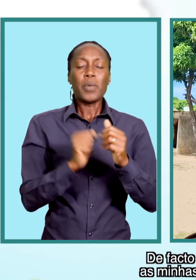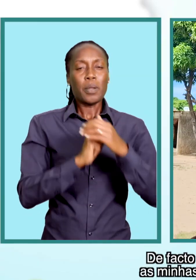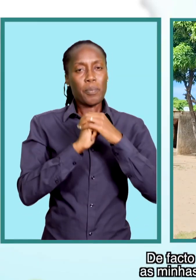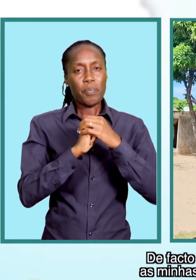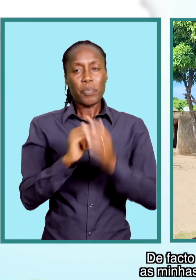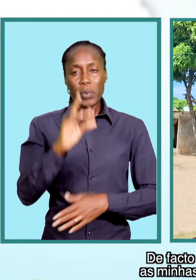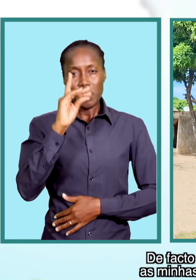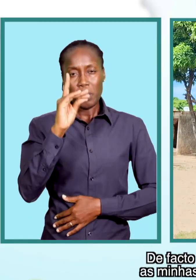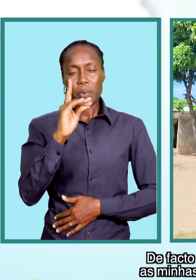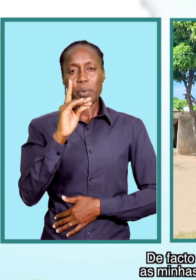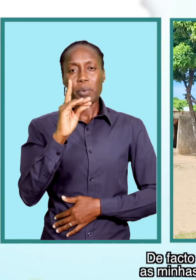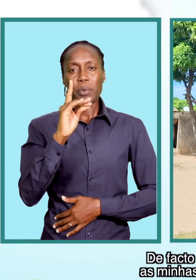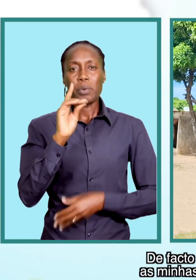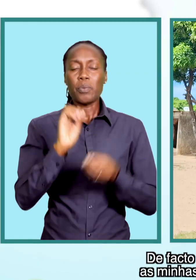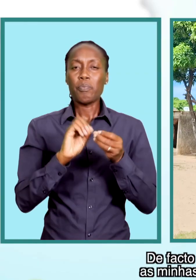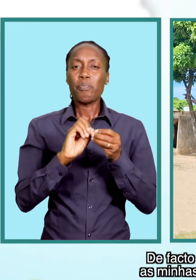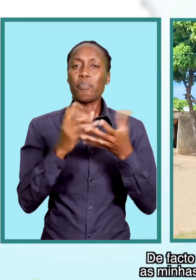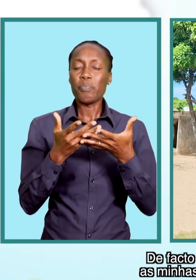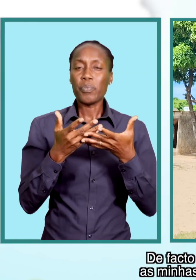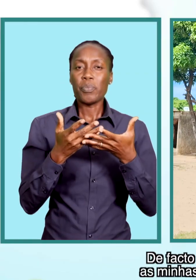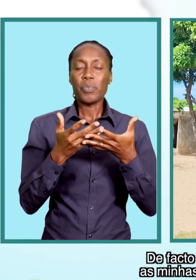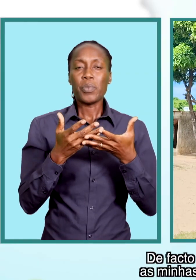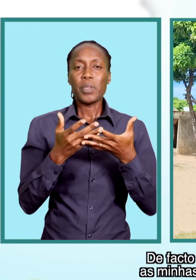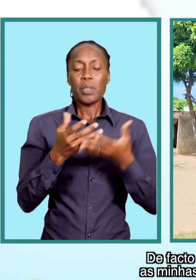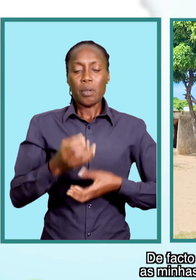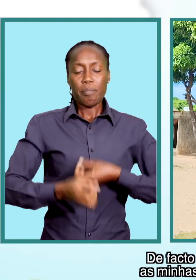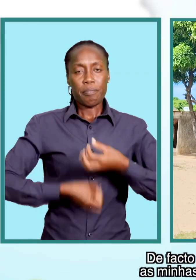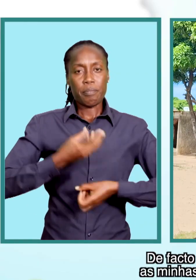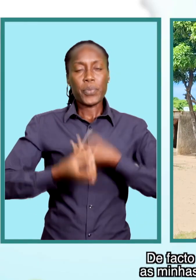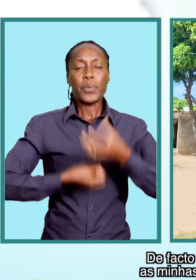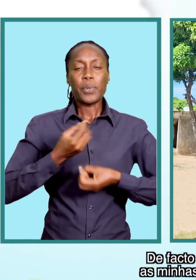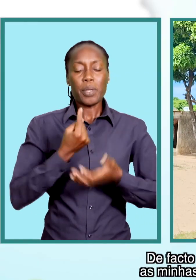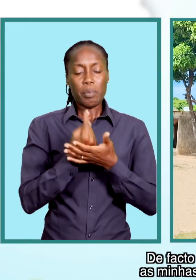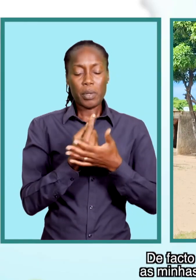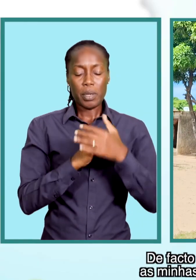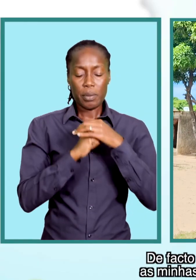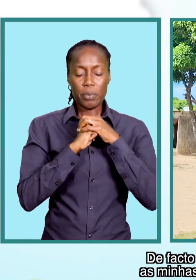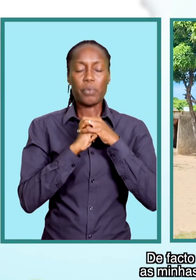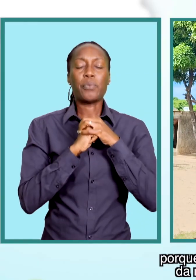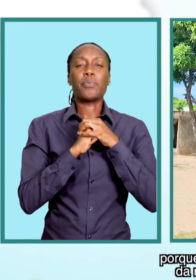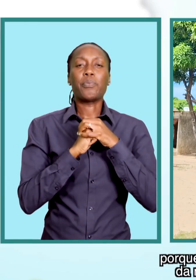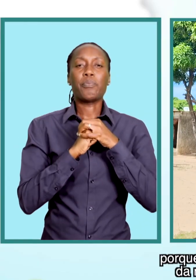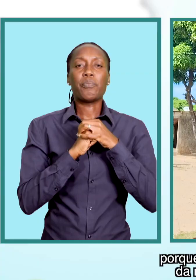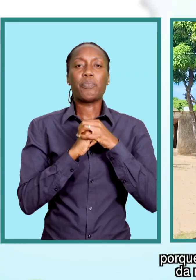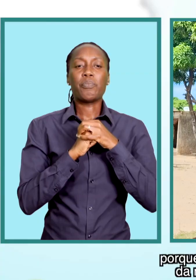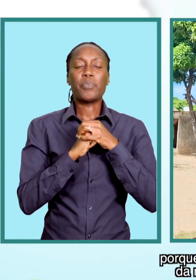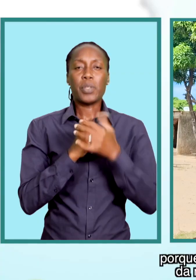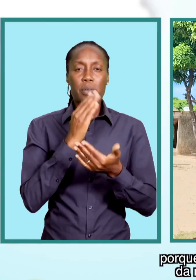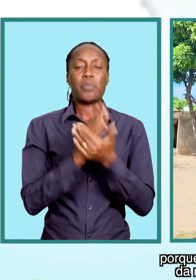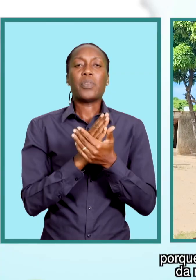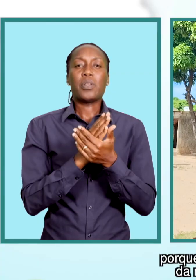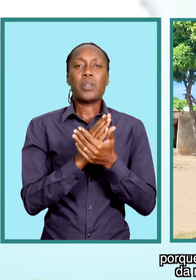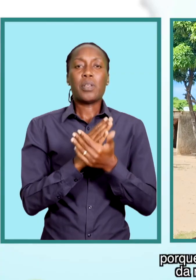não é traiçoeiro. Digo isso com as minhas palavras mesmo, cheia de fé e força, porque eu já